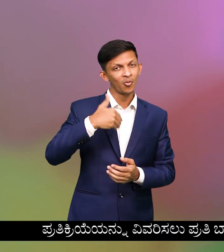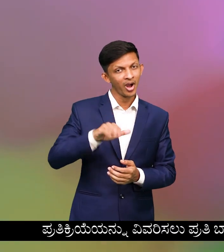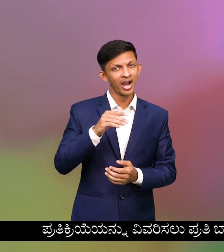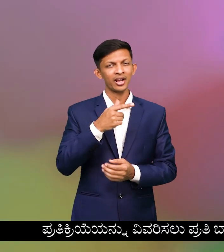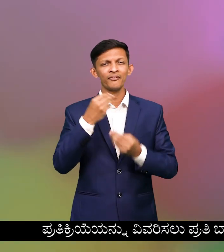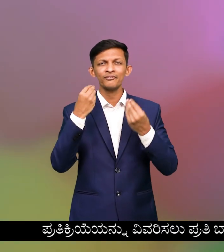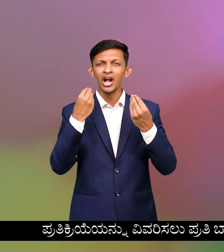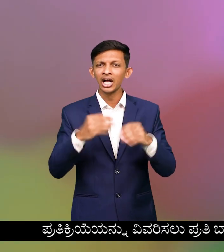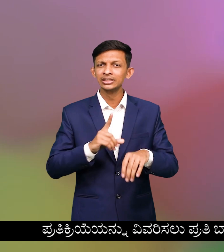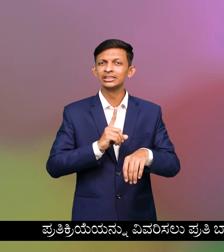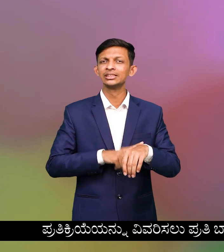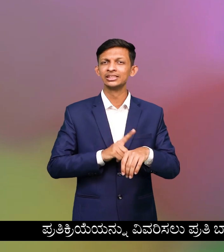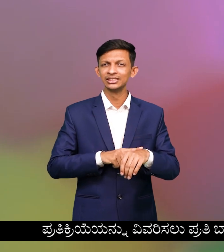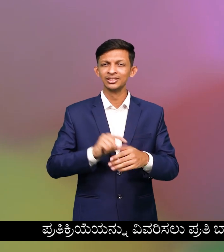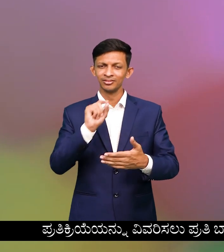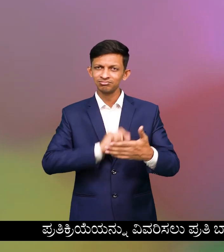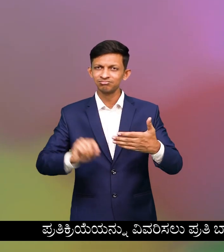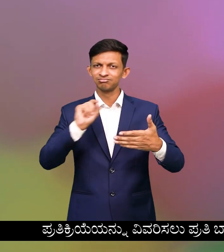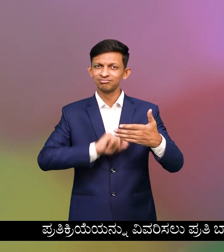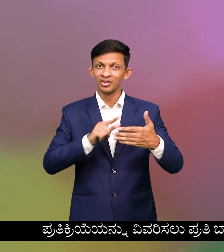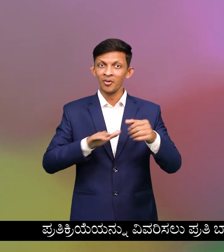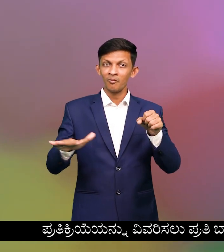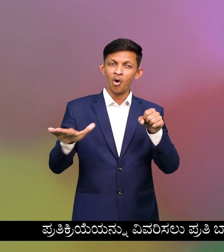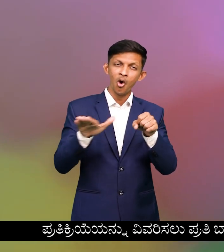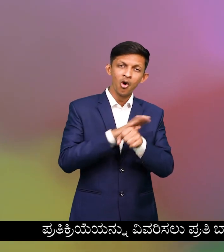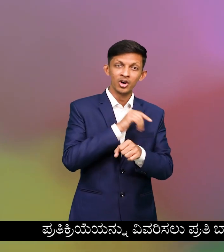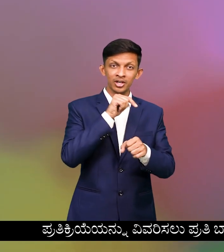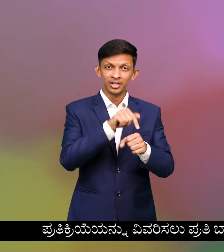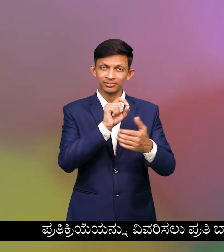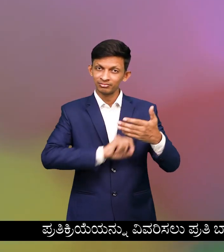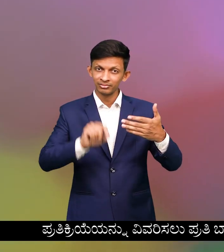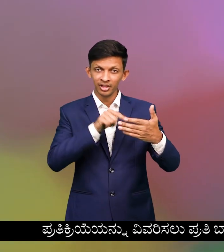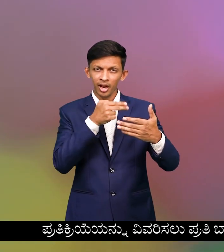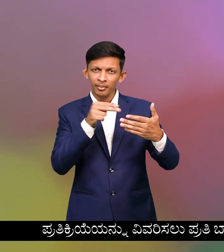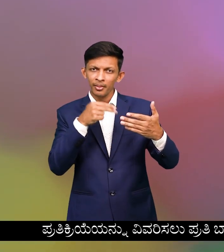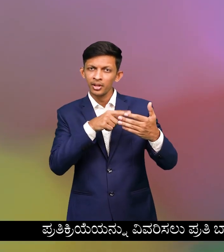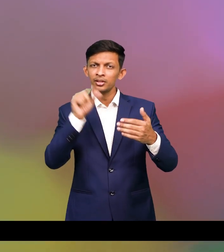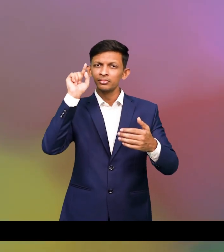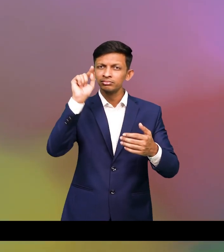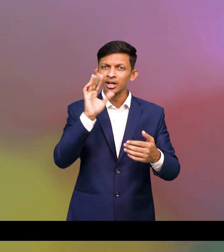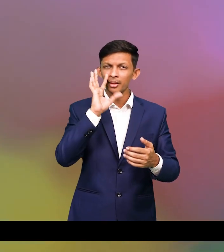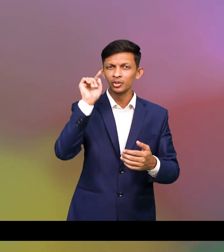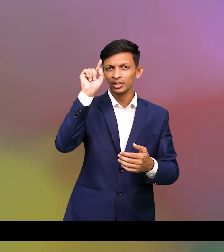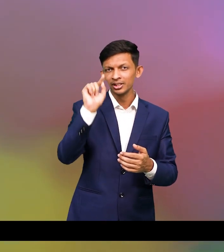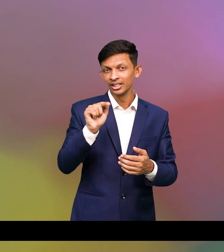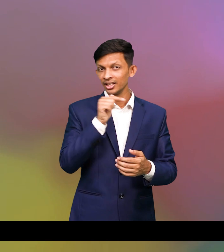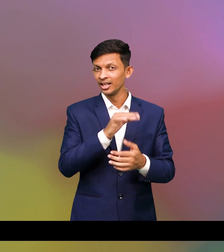ಪ್ರತಿಕ್ರಿಯೆಯನ್ನು ವಿವರಿಸಲು ಪ್ರತಿ ಬಾರಿಯೂ ಅಂಶಗಳು ಮತ್ತು ಸಂಯುಕ್ತಗಳ ಪೂರ್ಣ ಹೆಸರನ್ನು ಬರೆಯಲು ಸಮಯ ವ್ಯರ್ಥವಾಗುತ್ತದೆ.